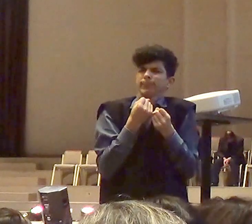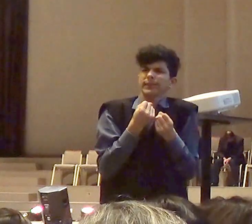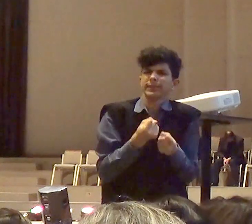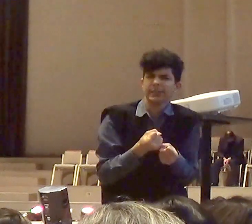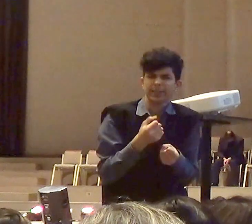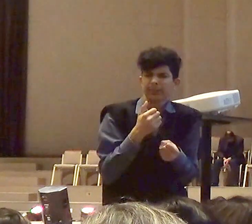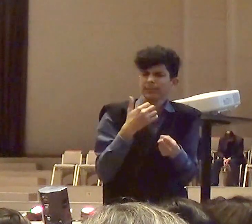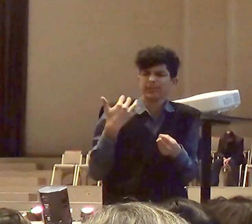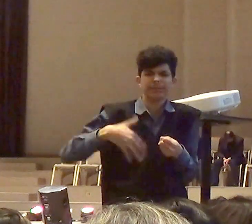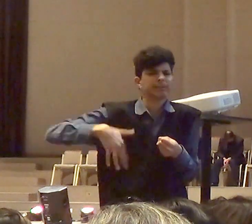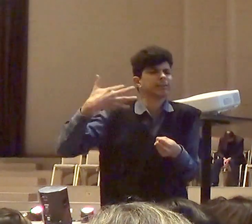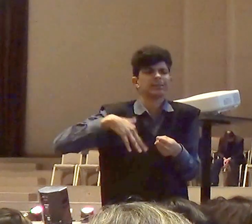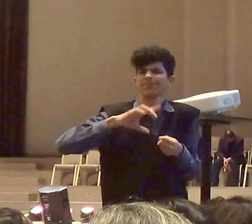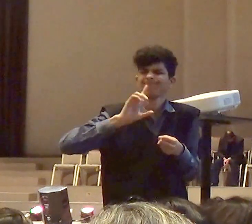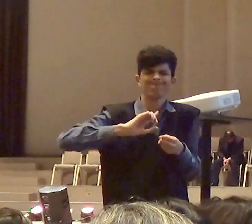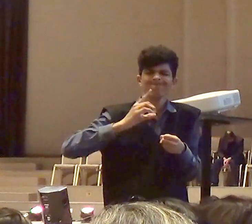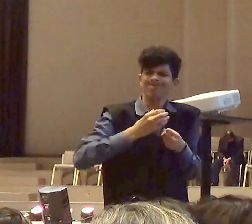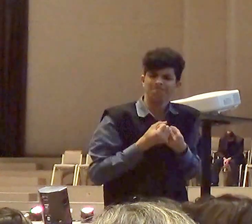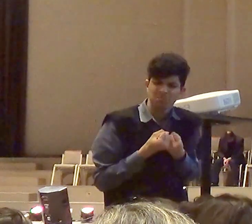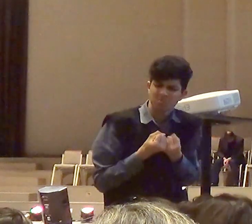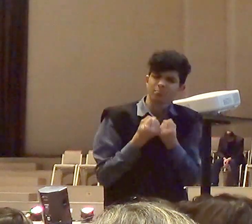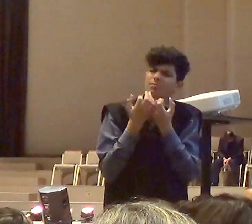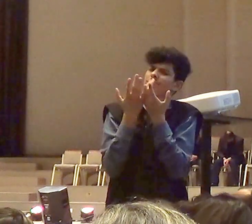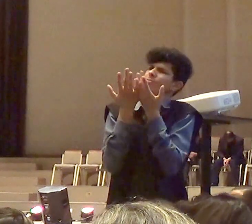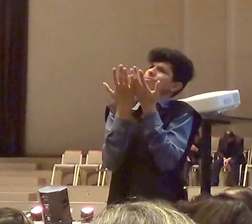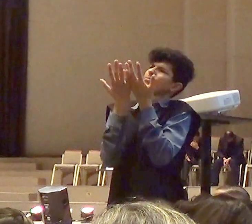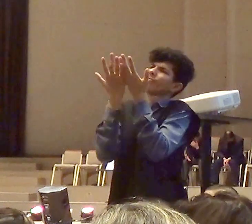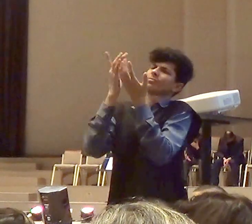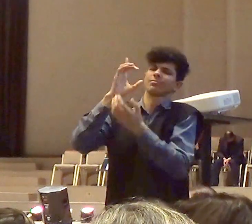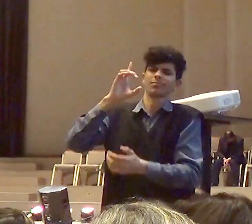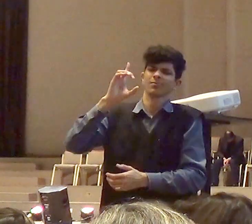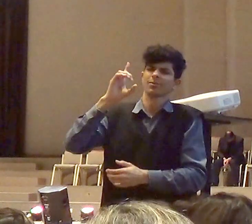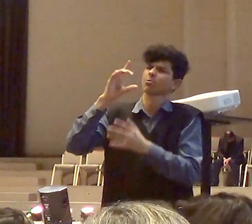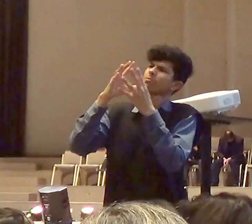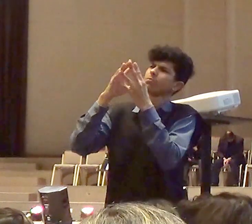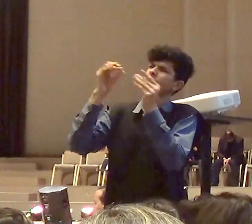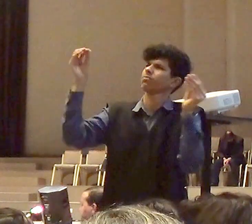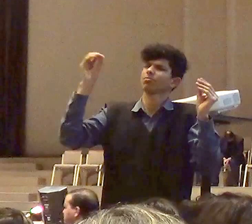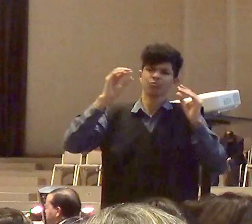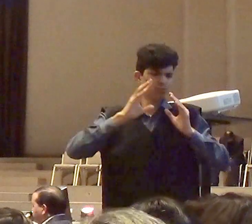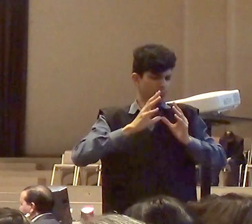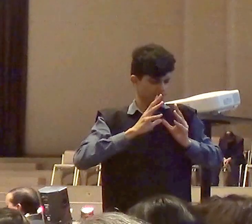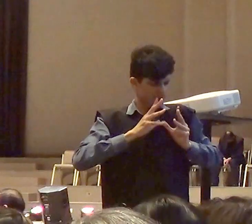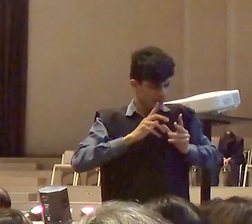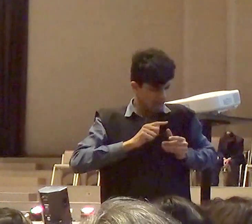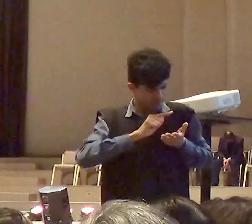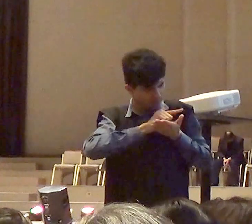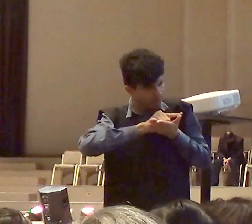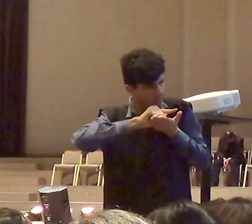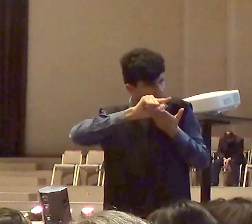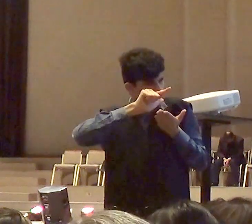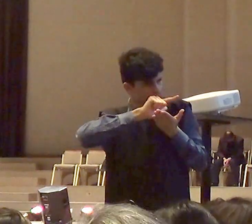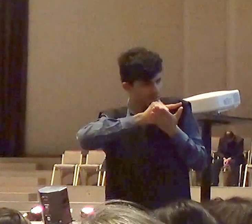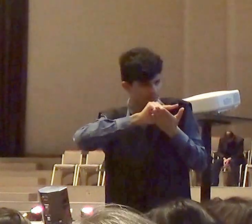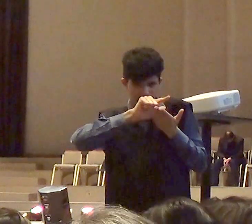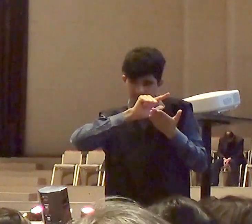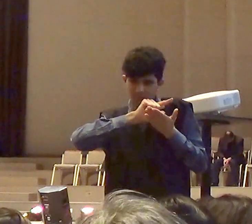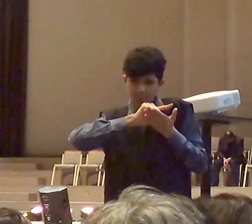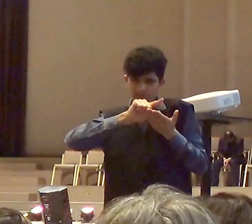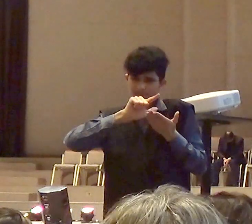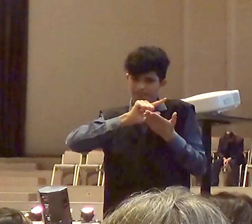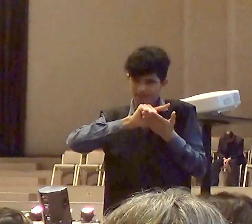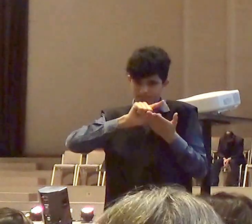a gente Guarda para manter o controle Então hoje eles não serão mais seu controle você vai colocar na mão de Deus